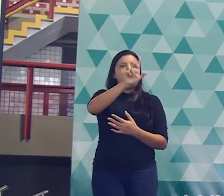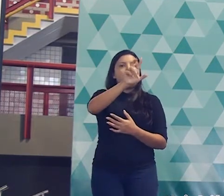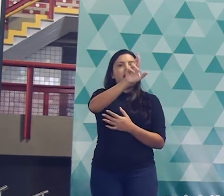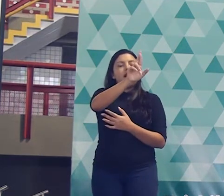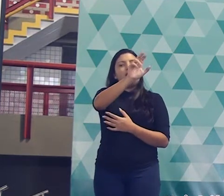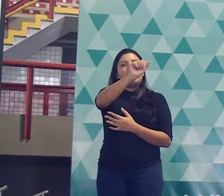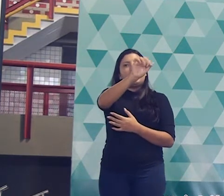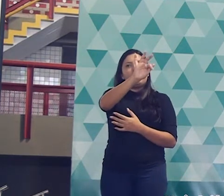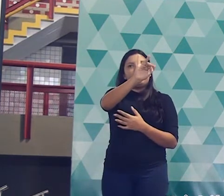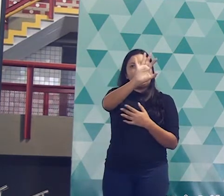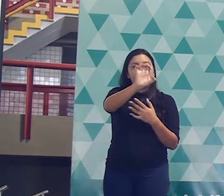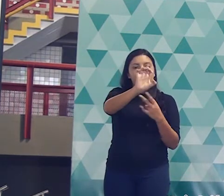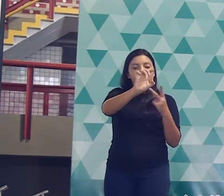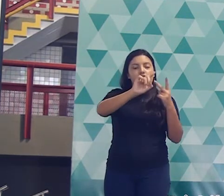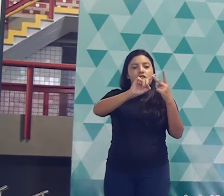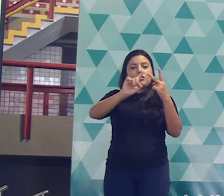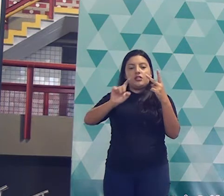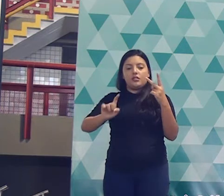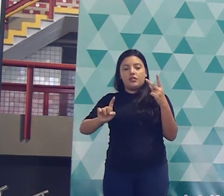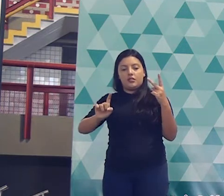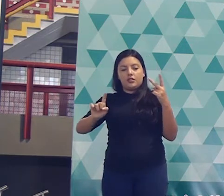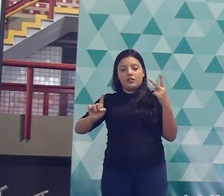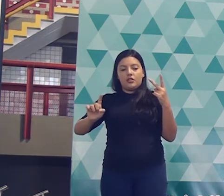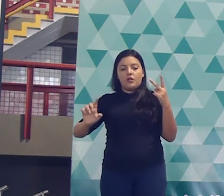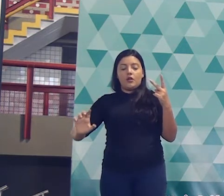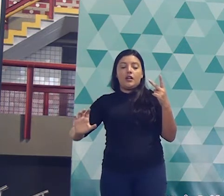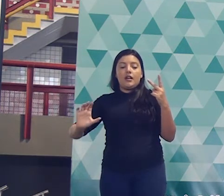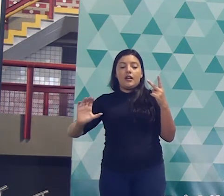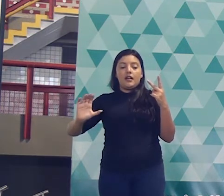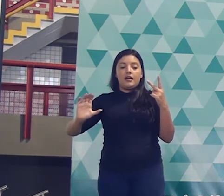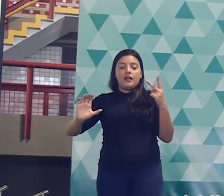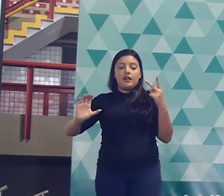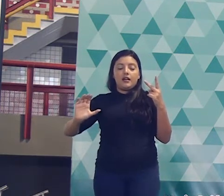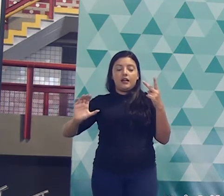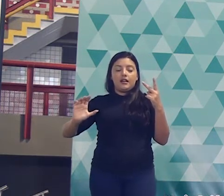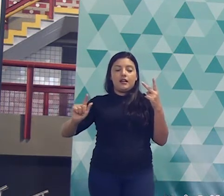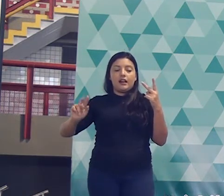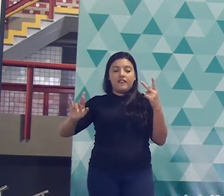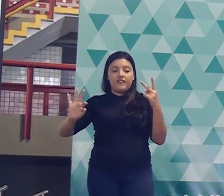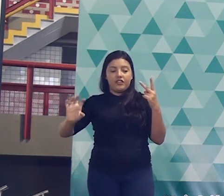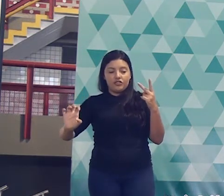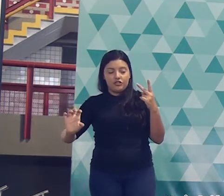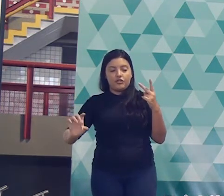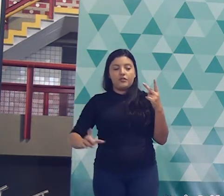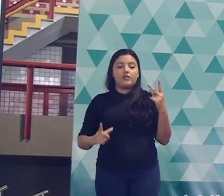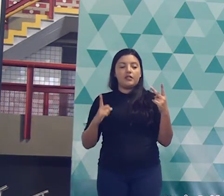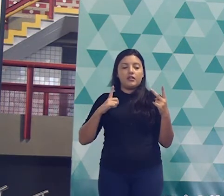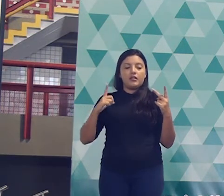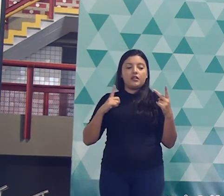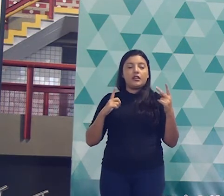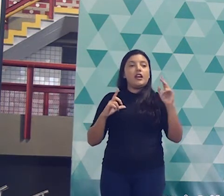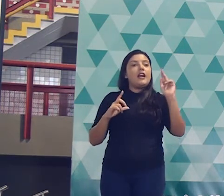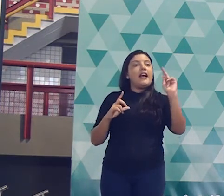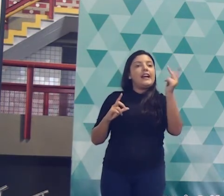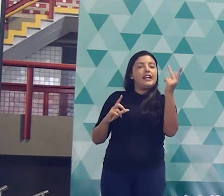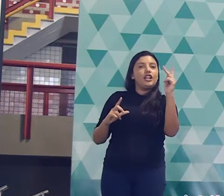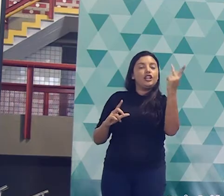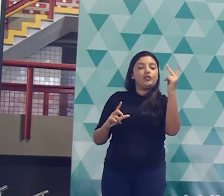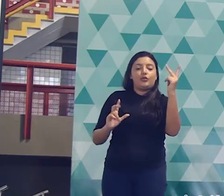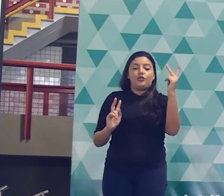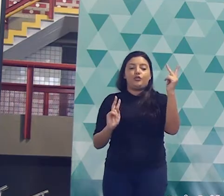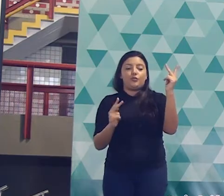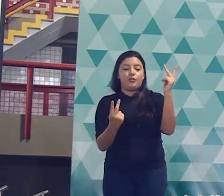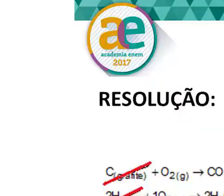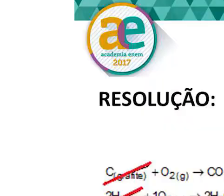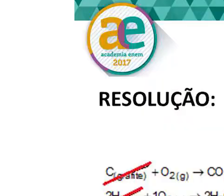primeira reação com carbono grafite da última reação. Nós cancelamos 2 hidrogênios da reação